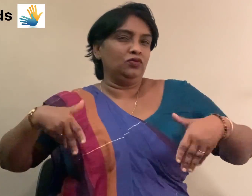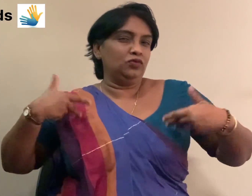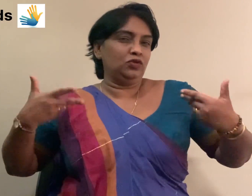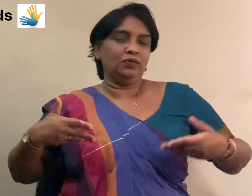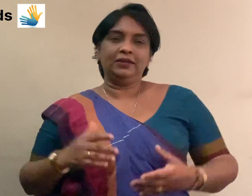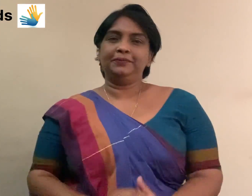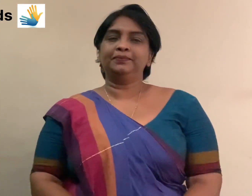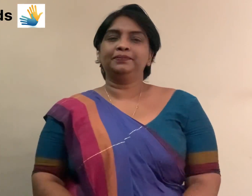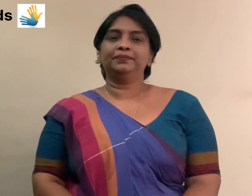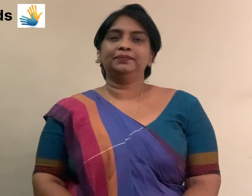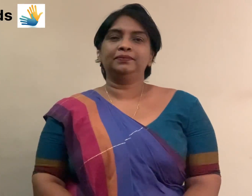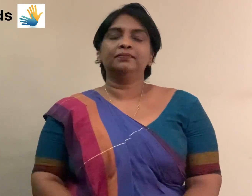උණුසුම.